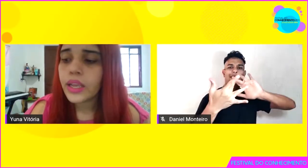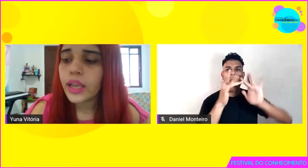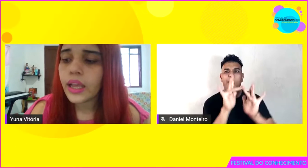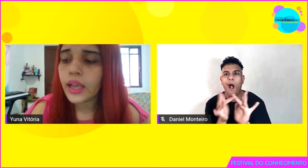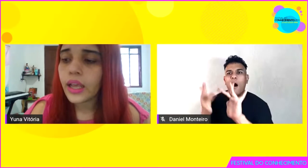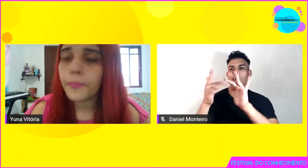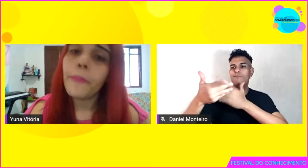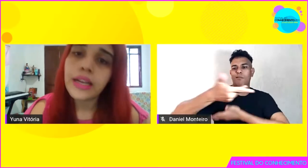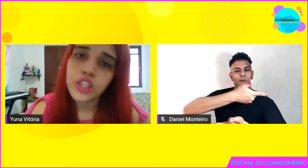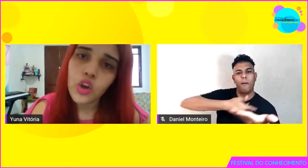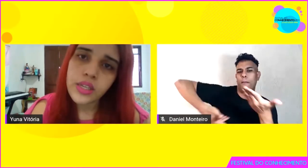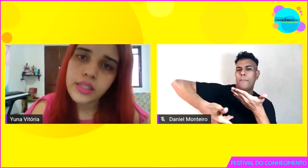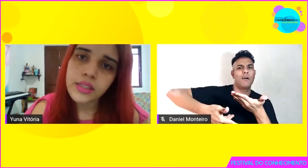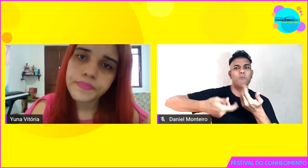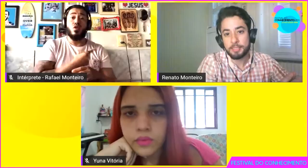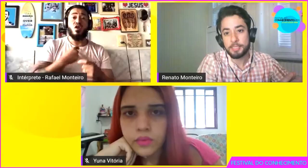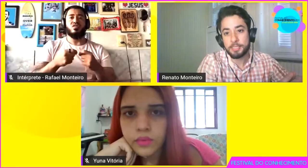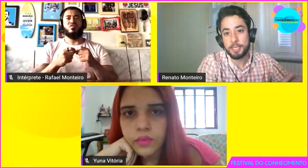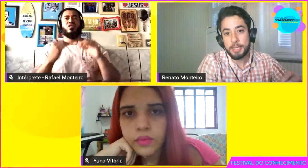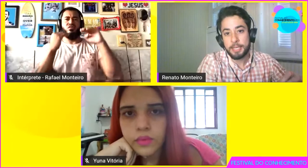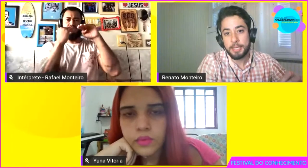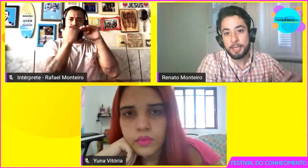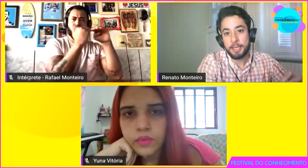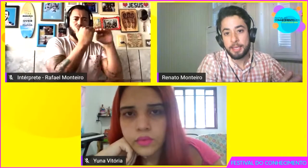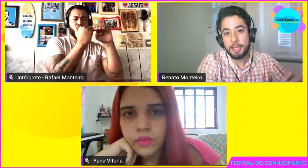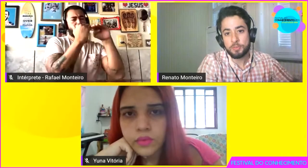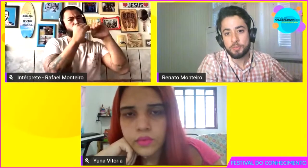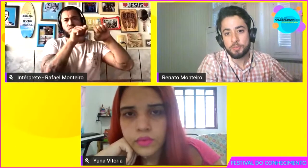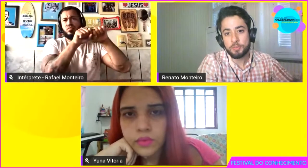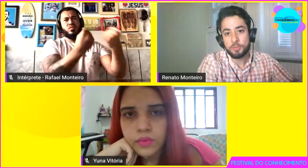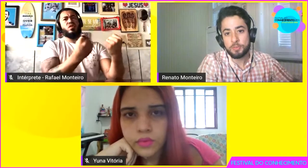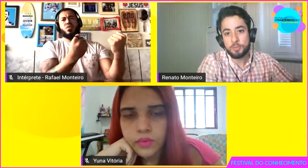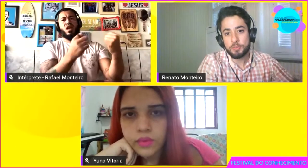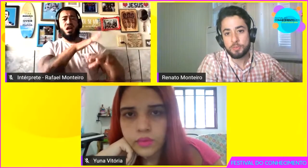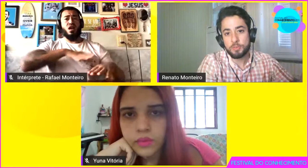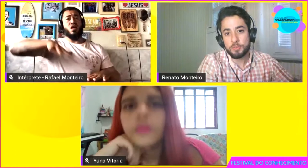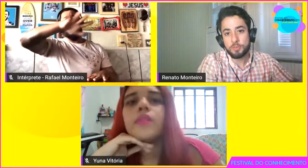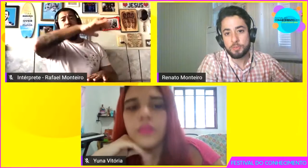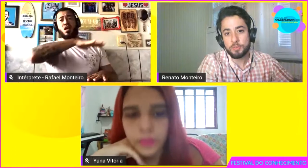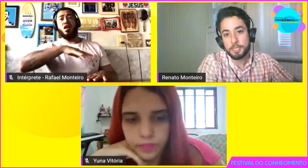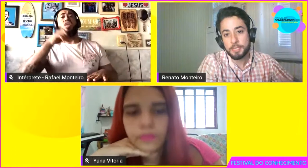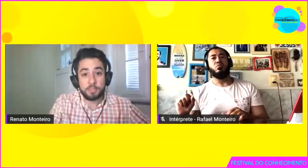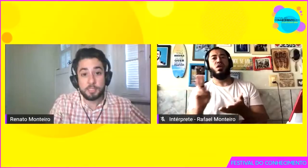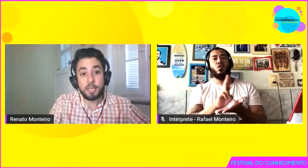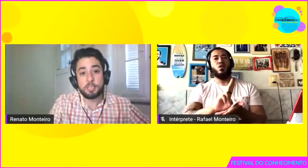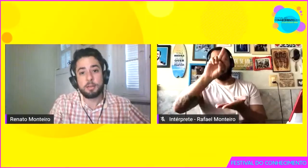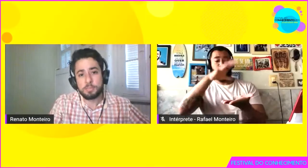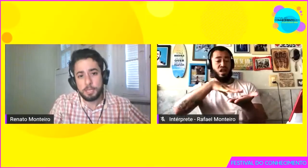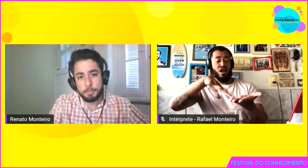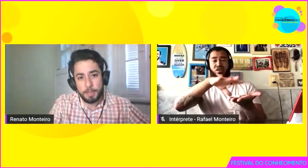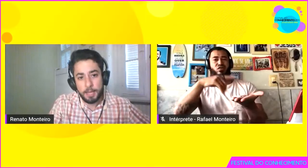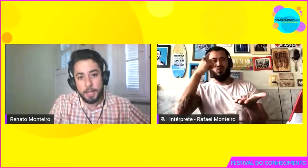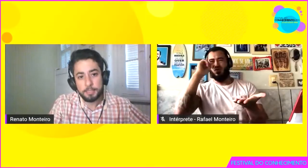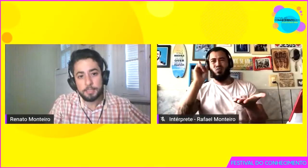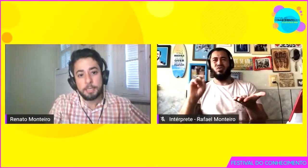vivências transgêneras e a urgência de políticas de inclusão nas universidades para pessoas trans. A universidade